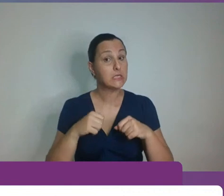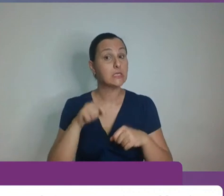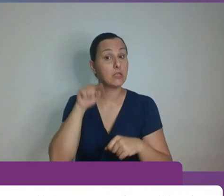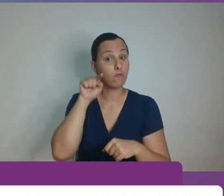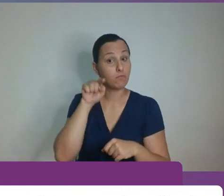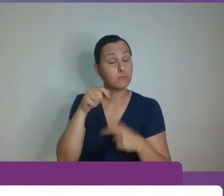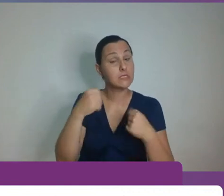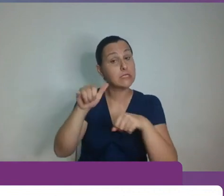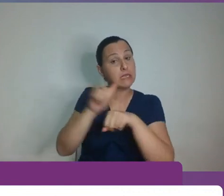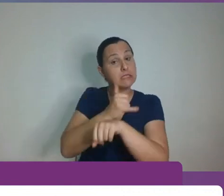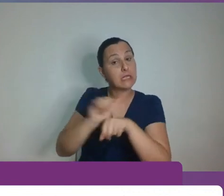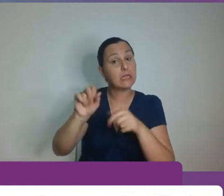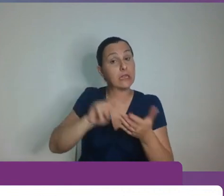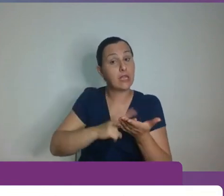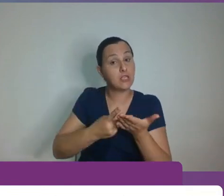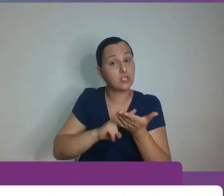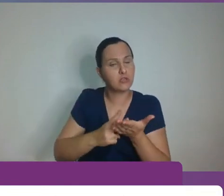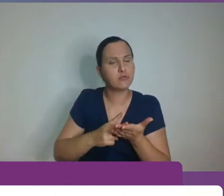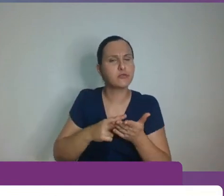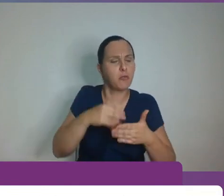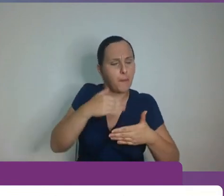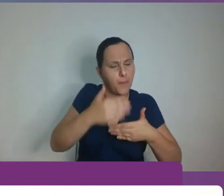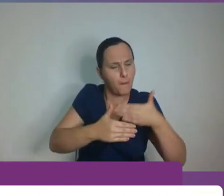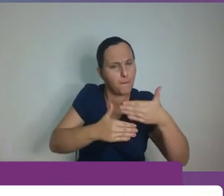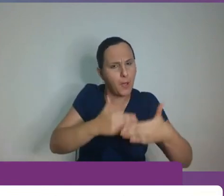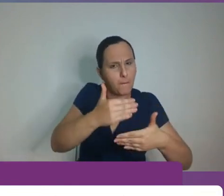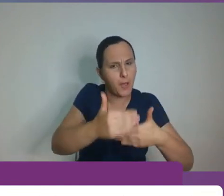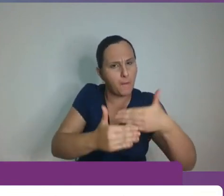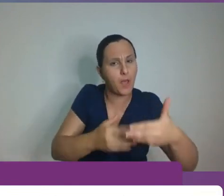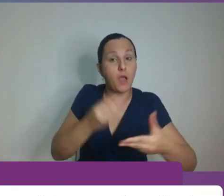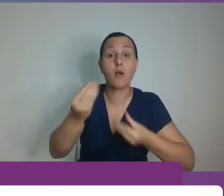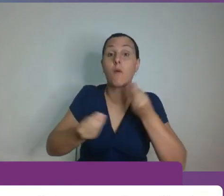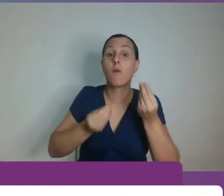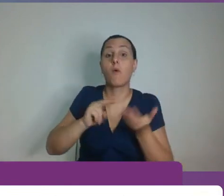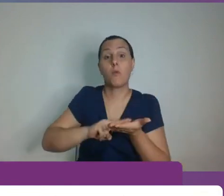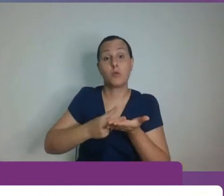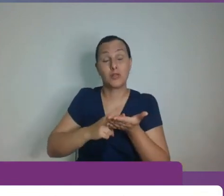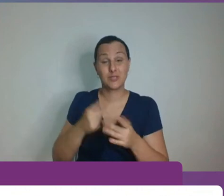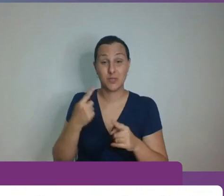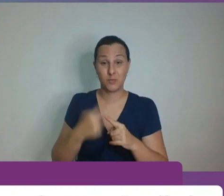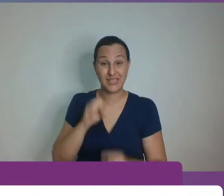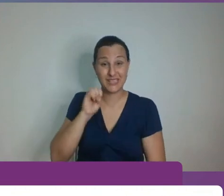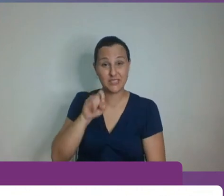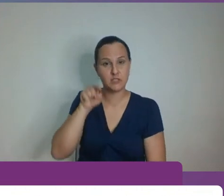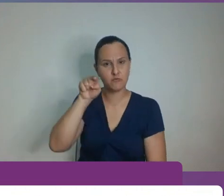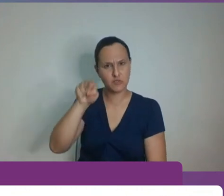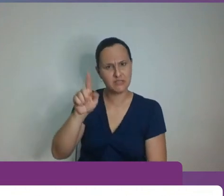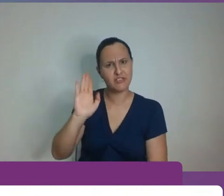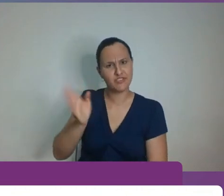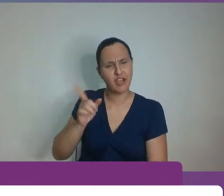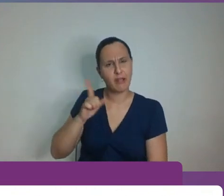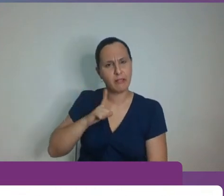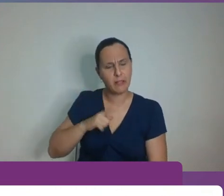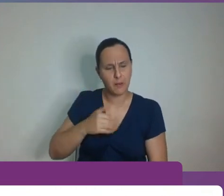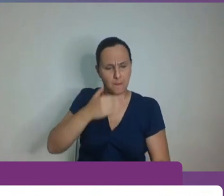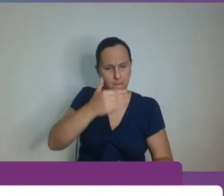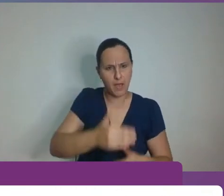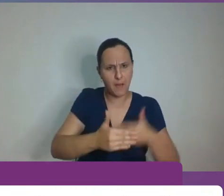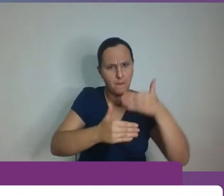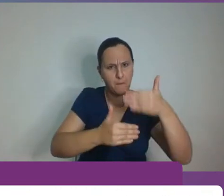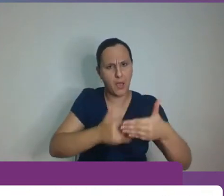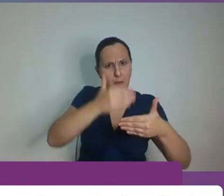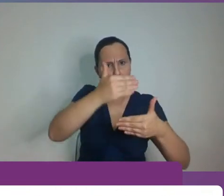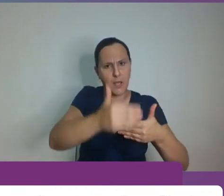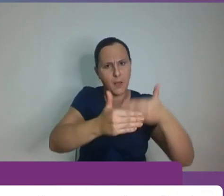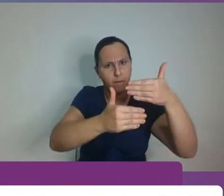de procedimentos de tradução, você está mais ou menos preparada para qualquer coisa que venha acontecer. É